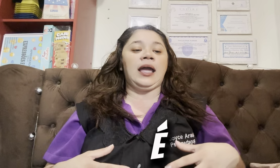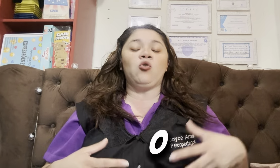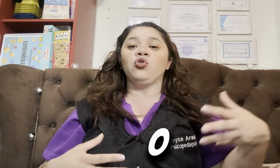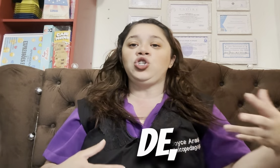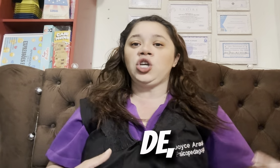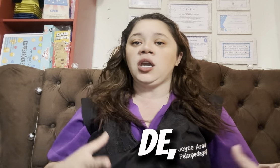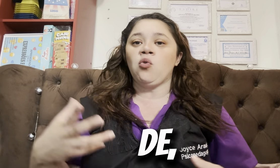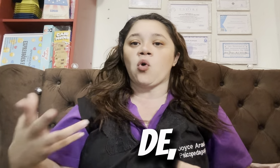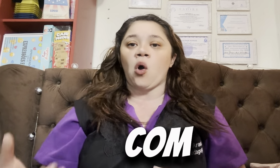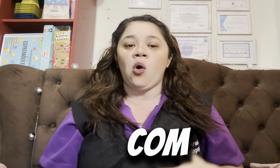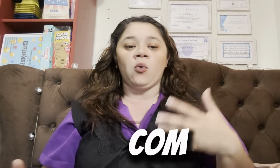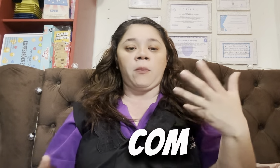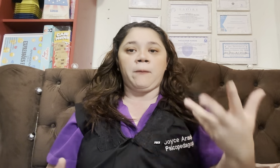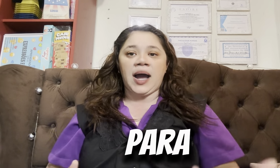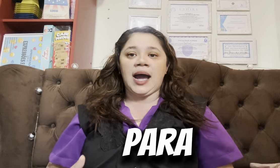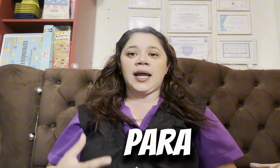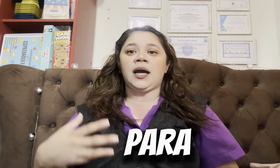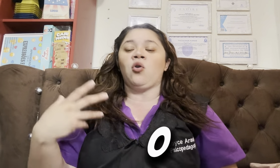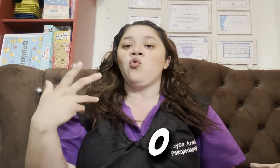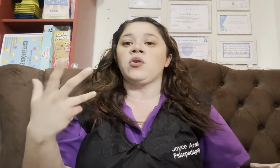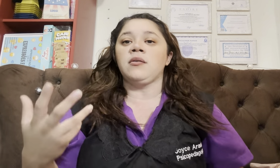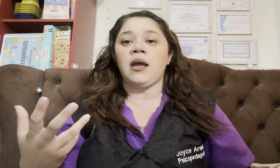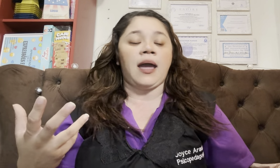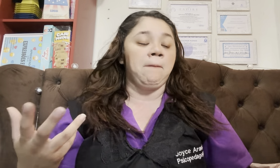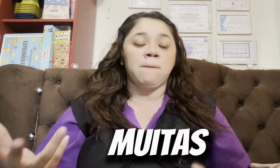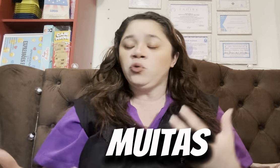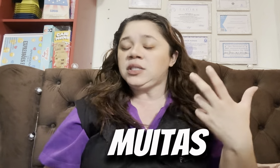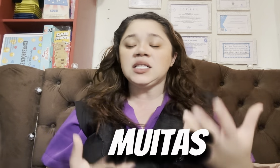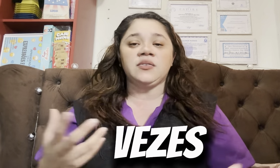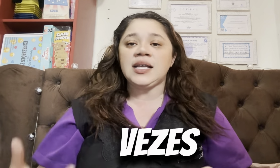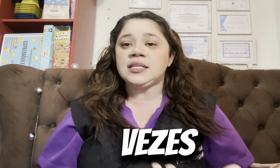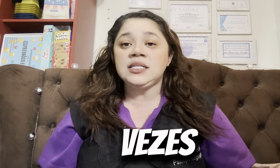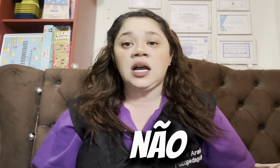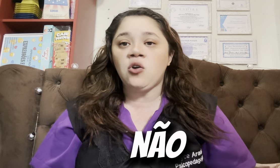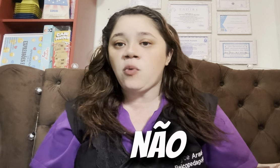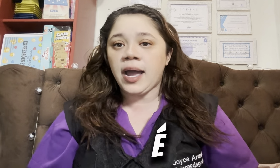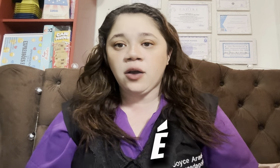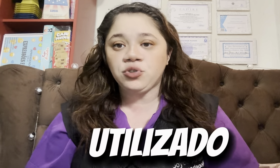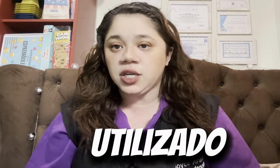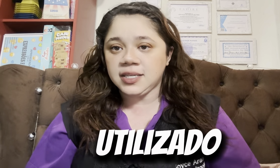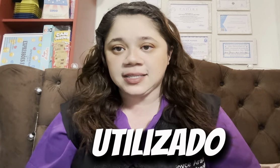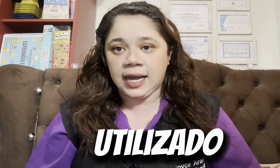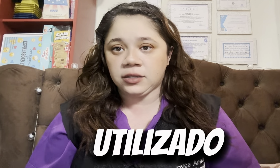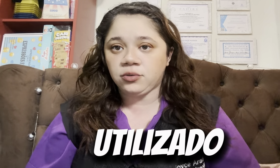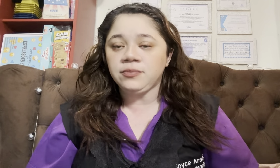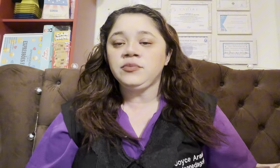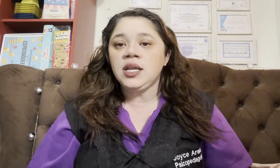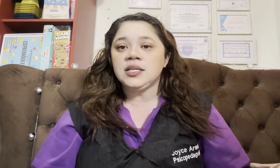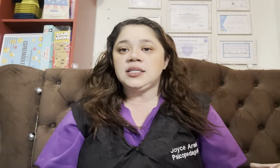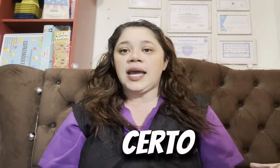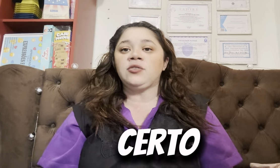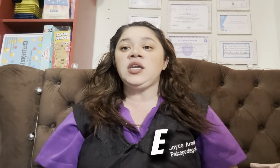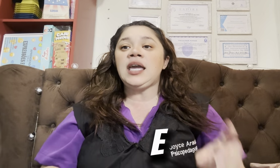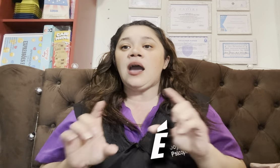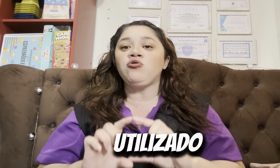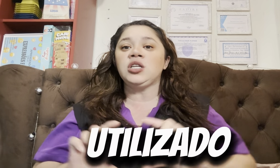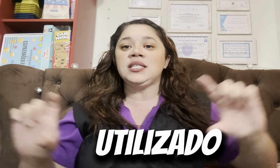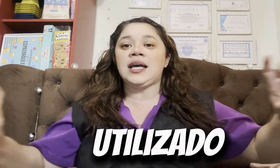o de, o com, o para, muitas vezes não é utilizado, certo? E é